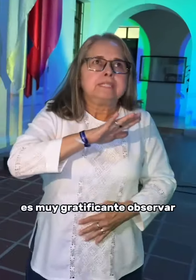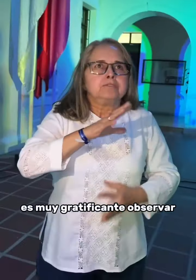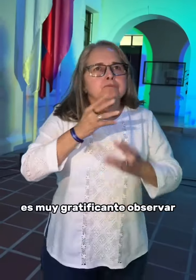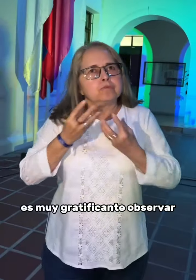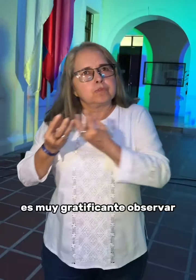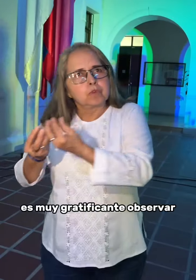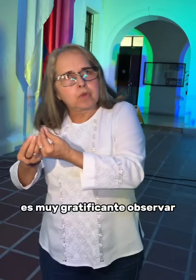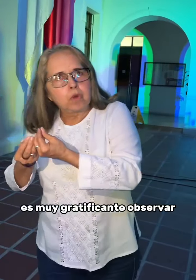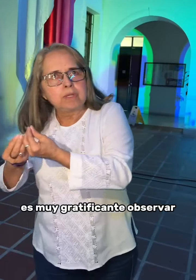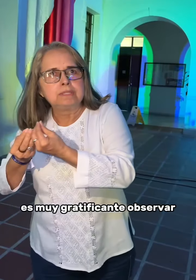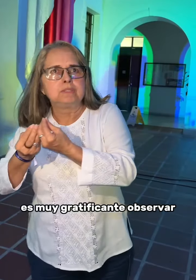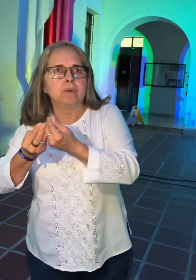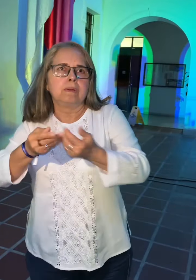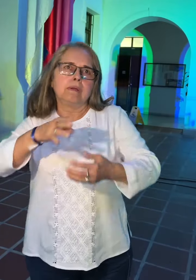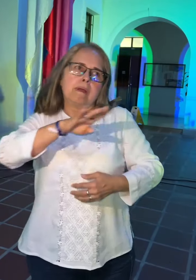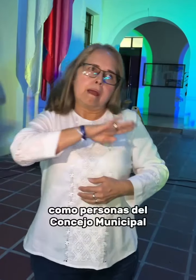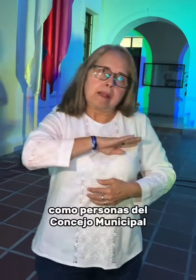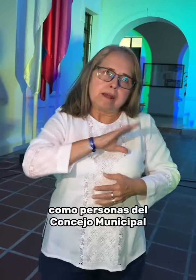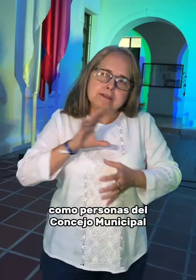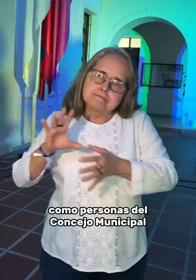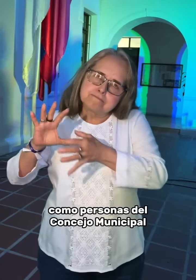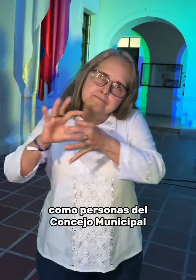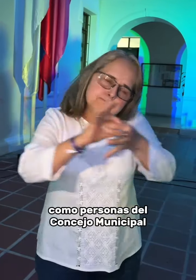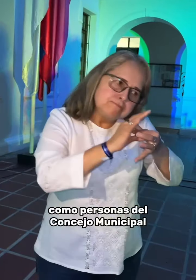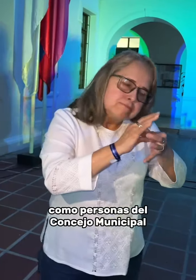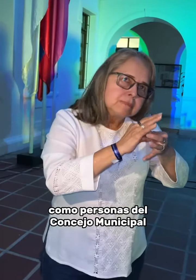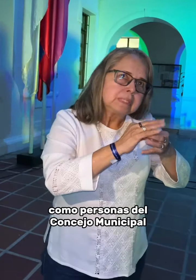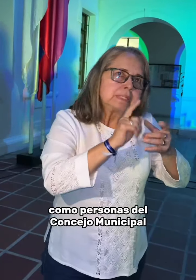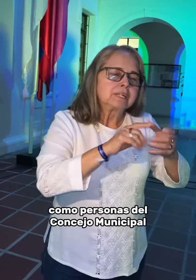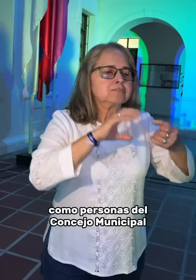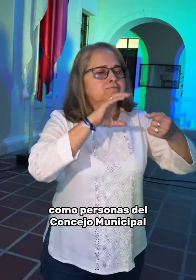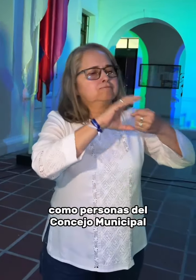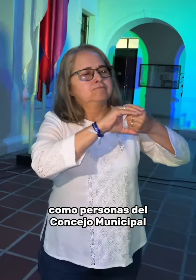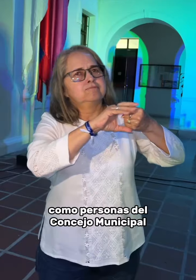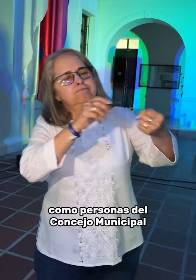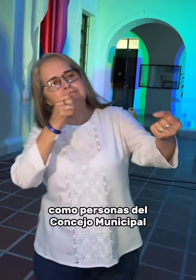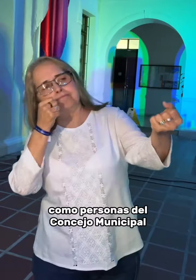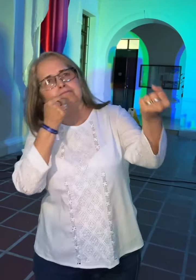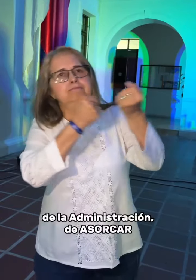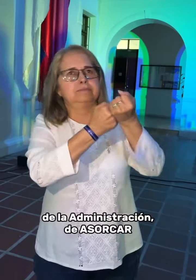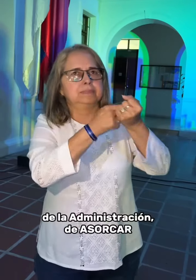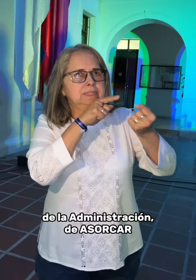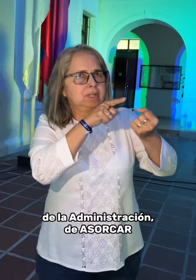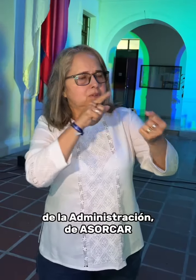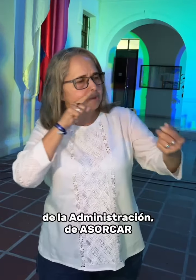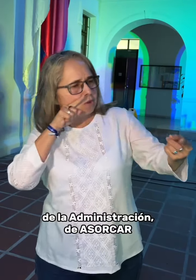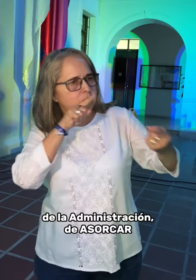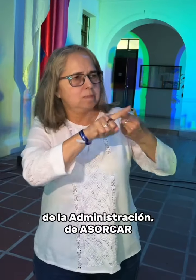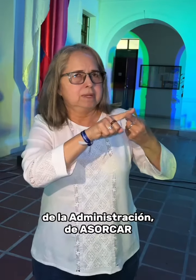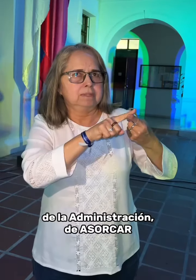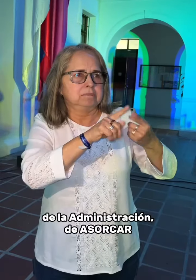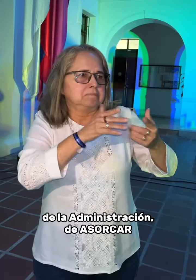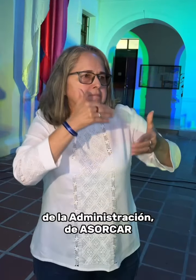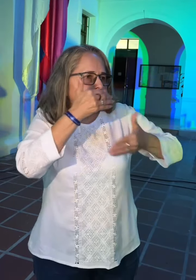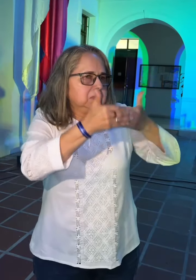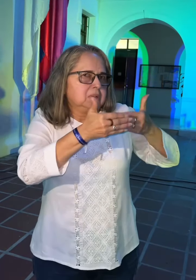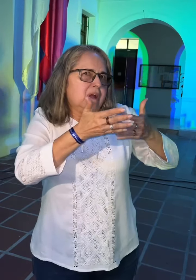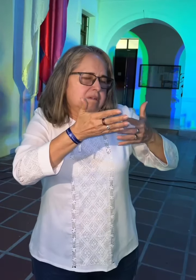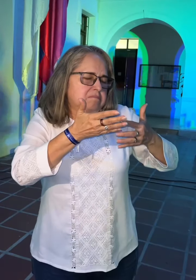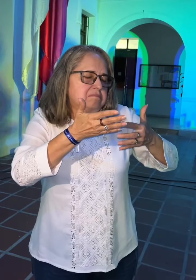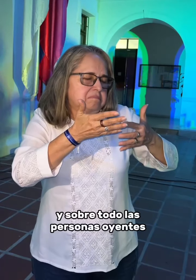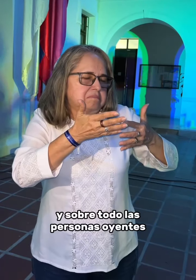Es muy gratificante observar cómo personas del Consejo Municipal, de la Administración, de